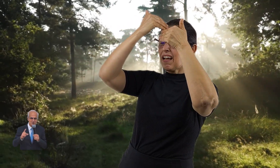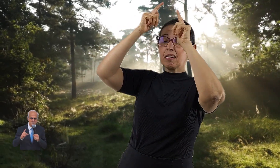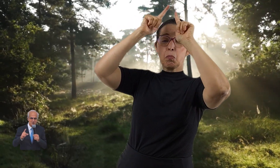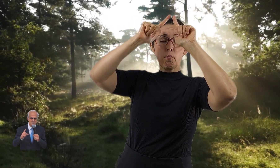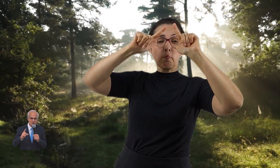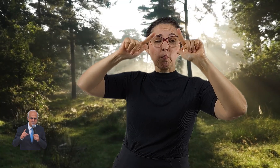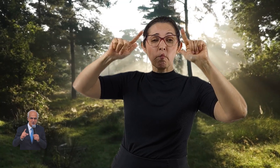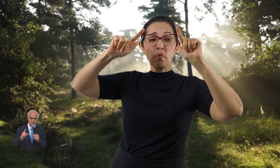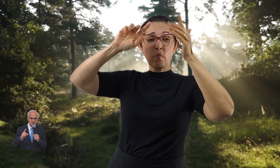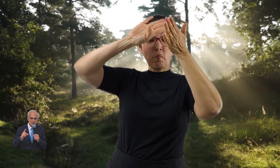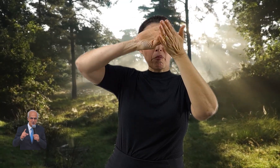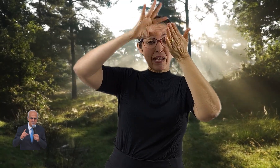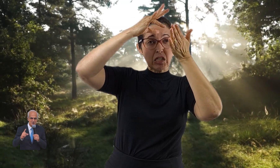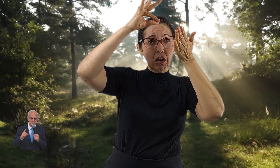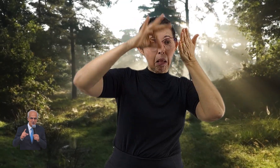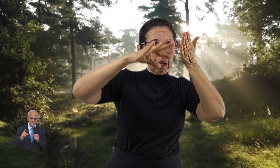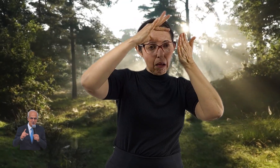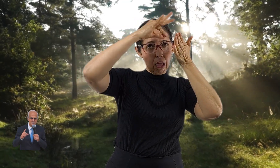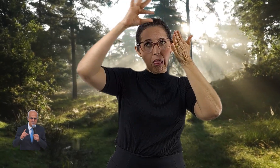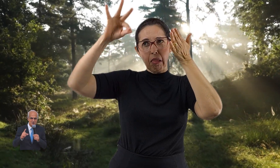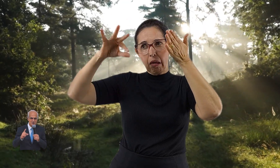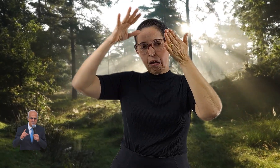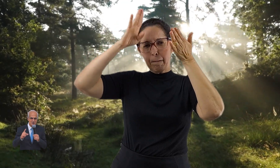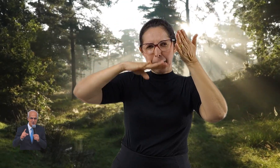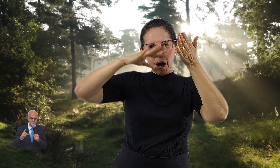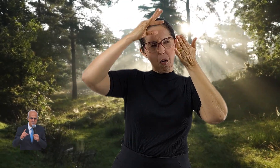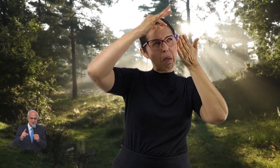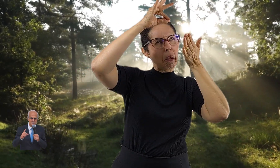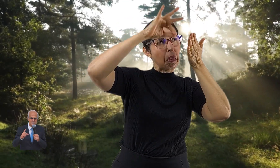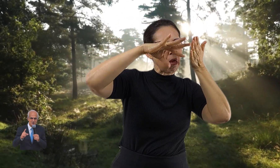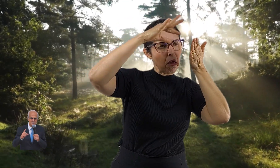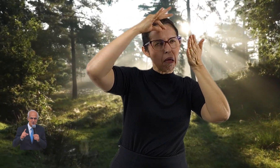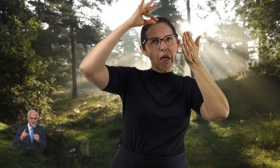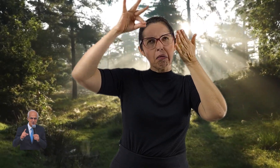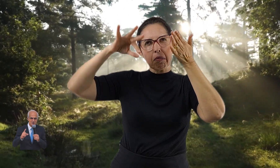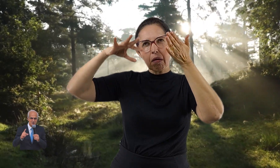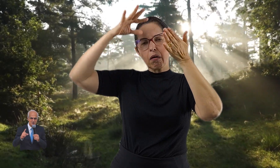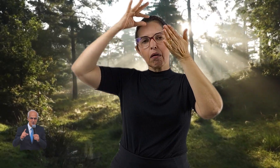para tirar algumas coisas que estão ali, enraizadas ali, difícil de sair.